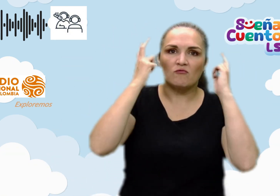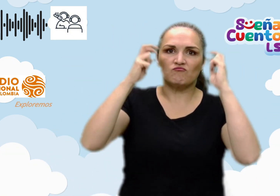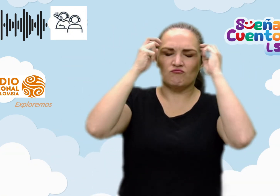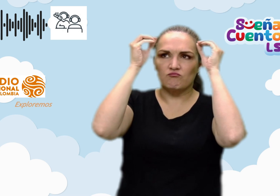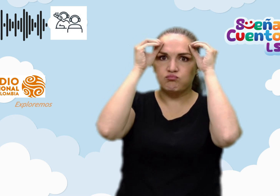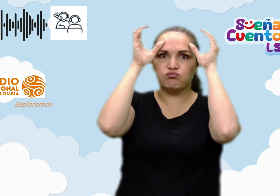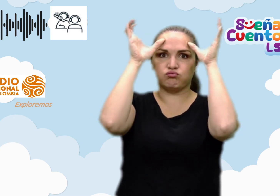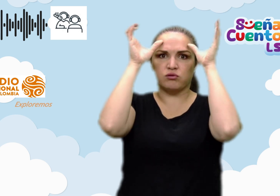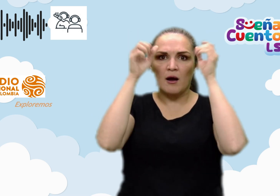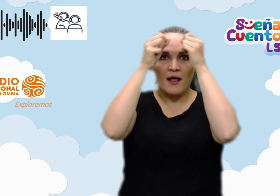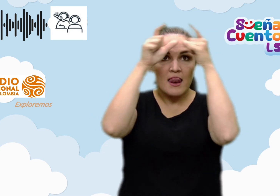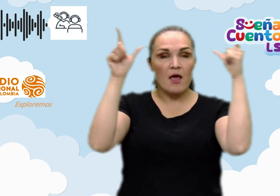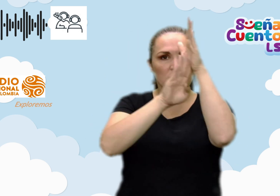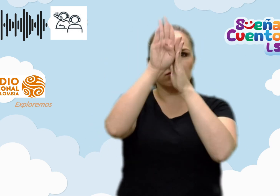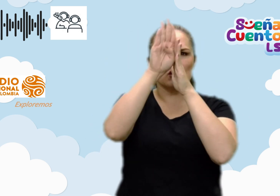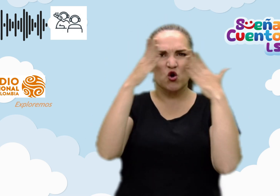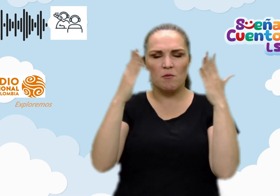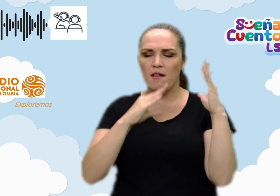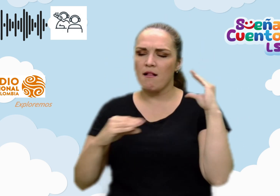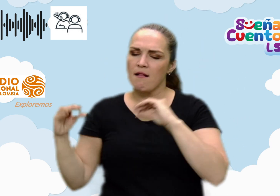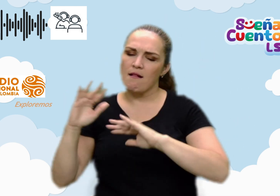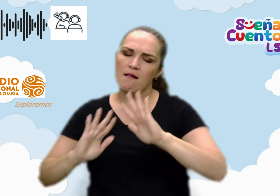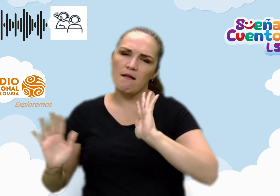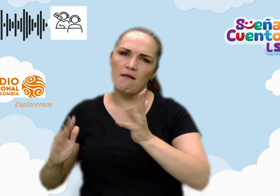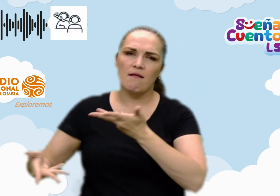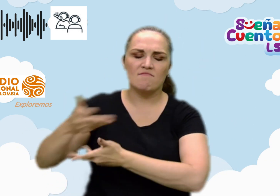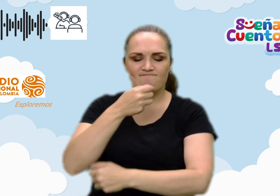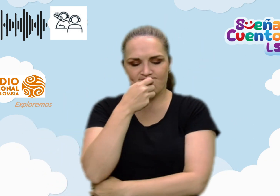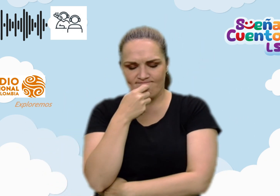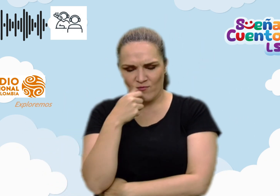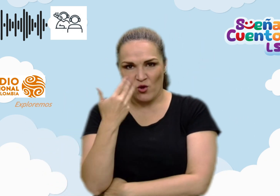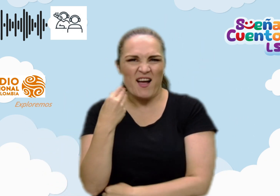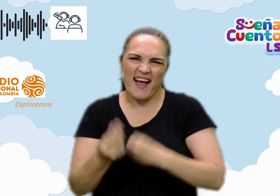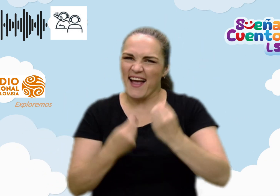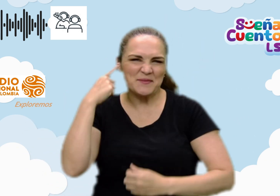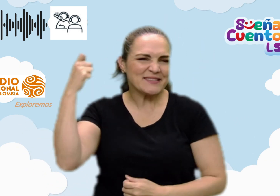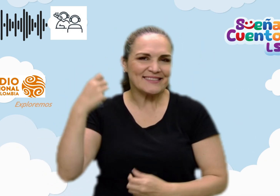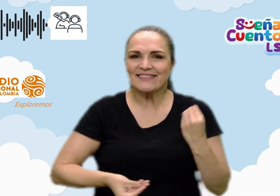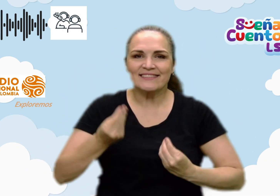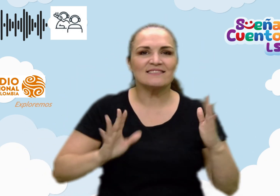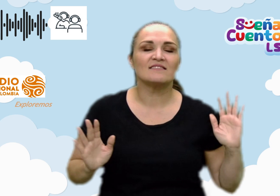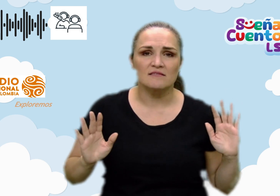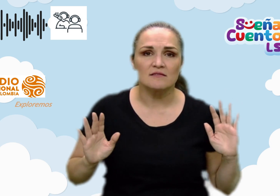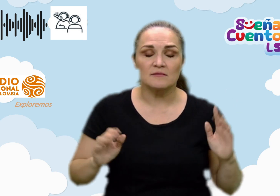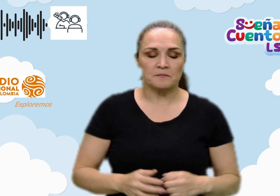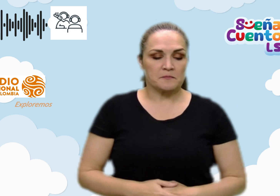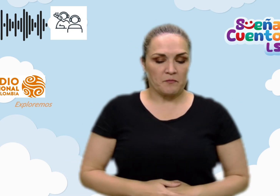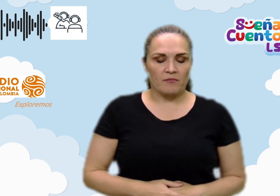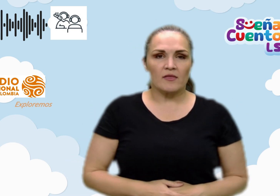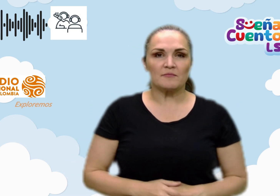alimentar su conocimiento, desarrollar lenguaje, nada, y empezamos a hablar un día y dijimos, bueno,